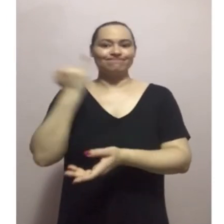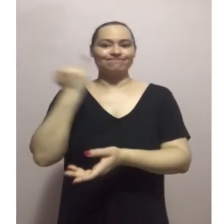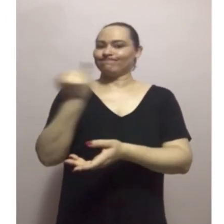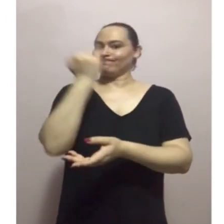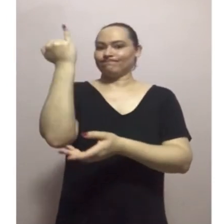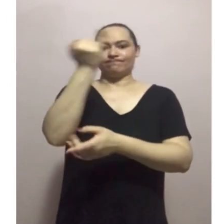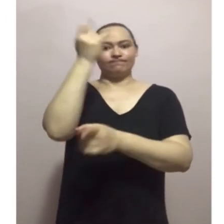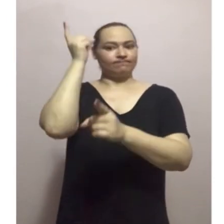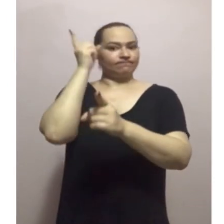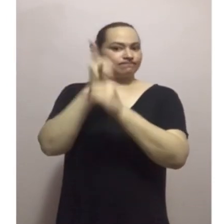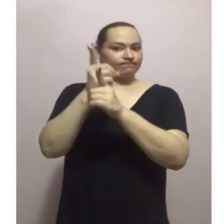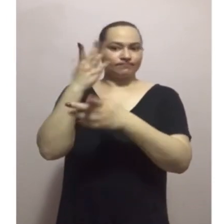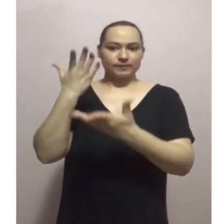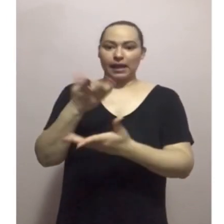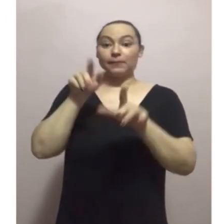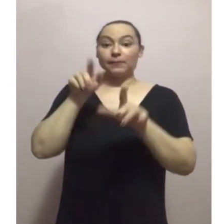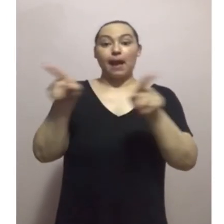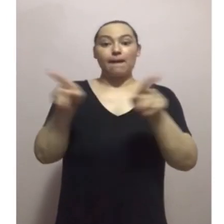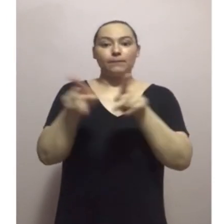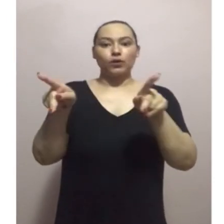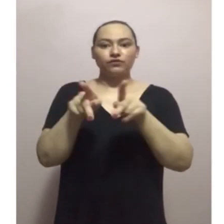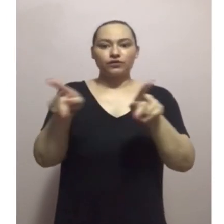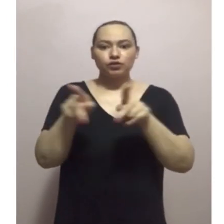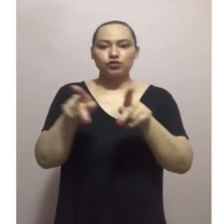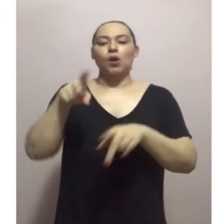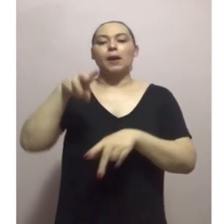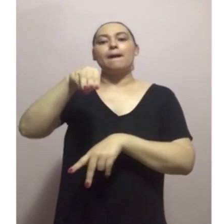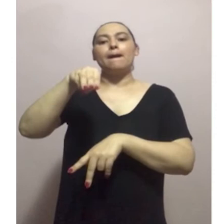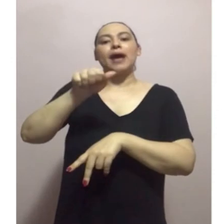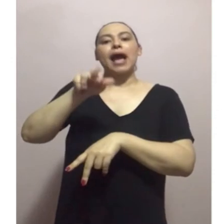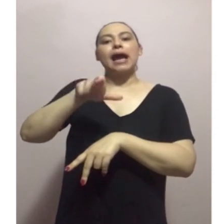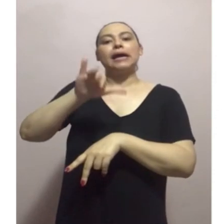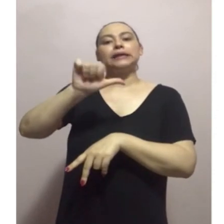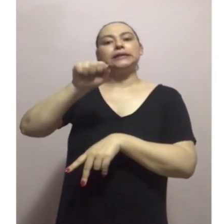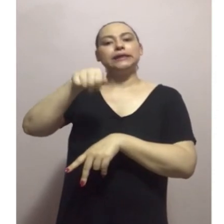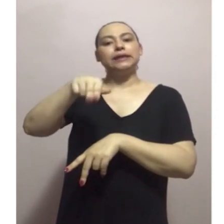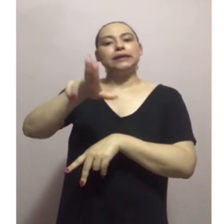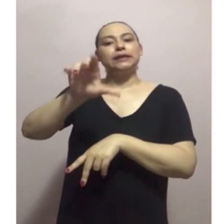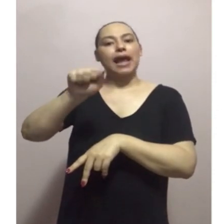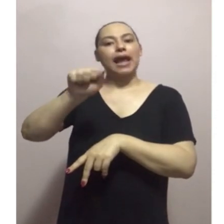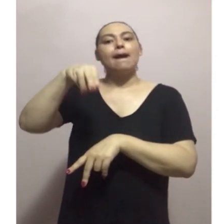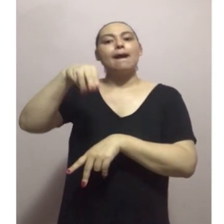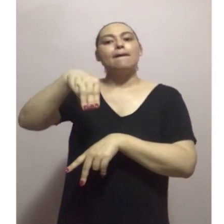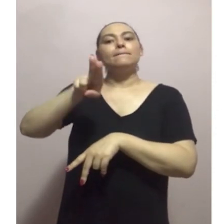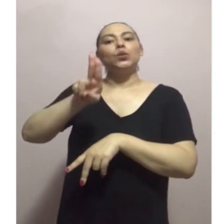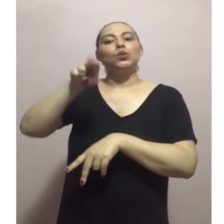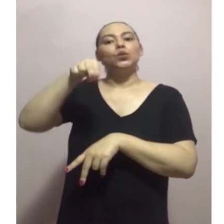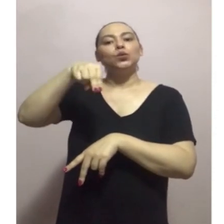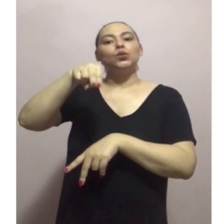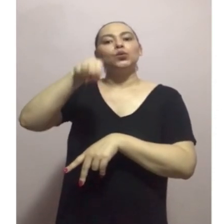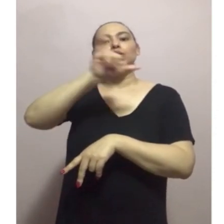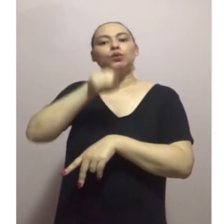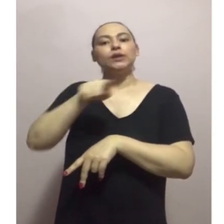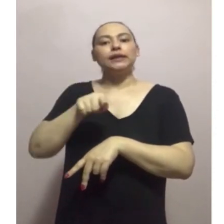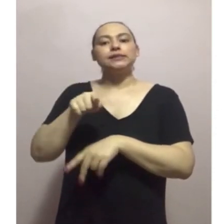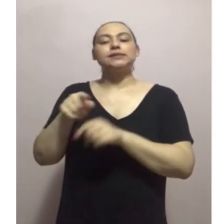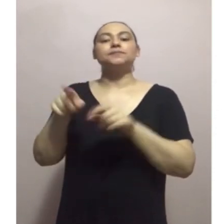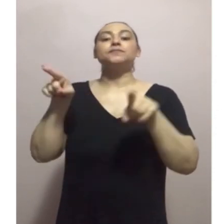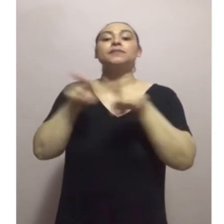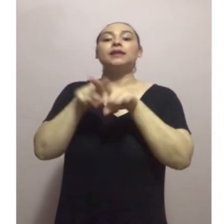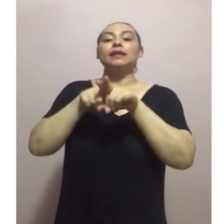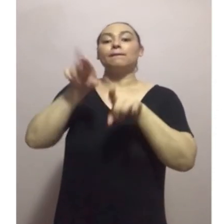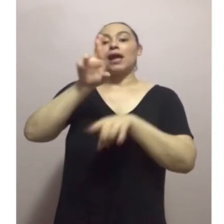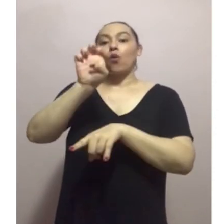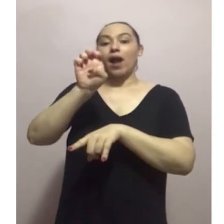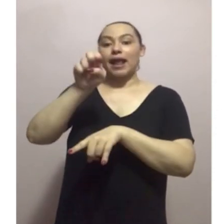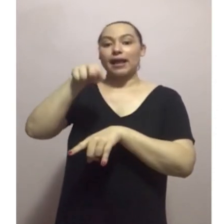no meu processo, que foi a professora Mariana Muniz, pós-doc em cena digital desde 2022, ela dá o FMG,